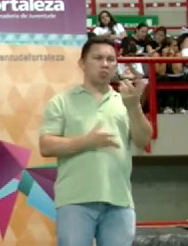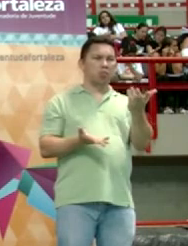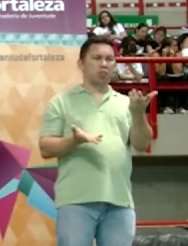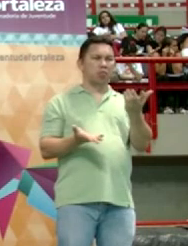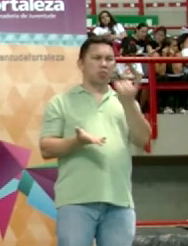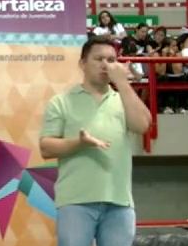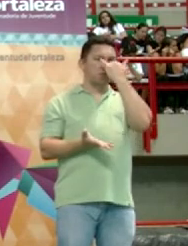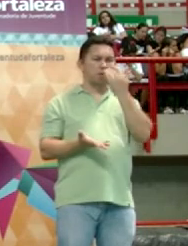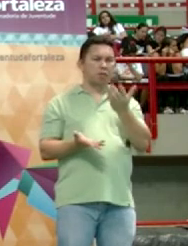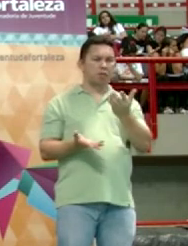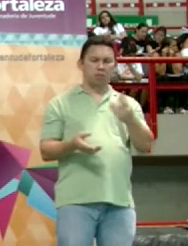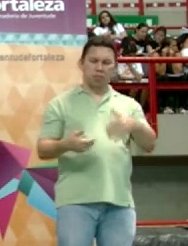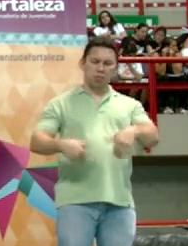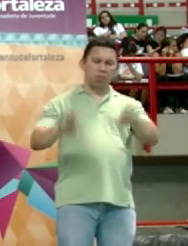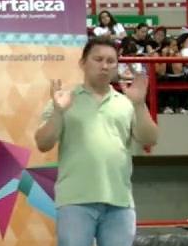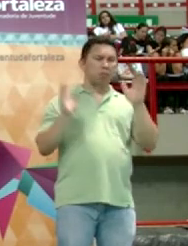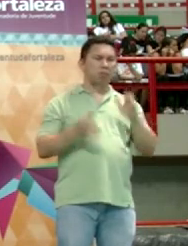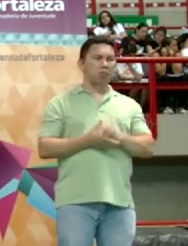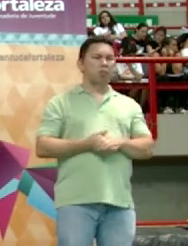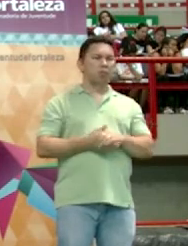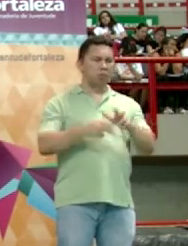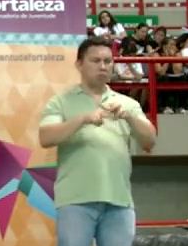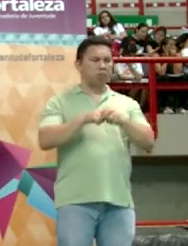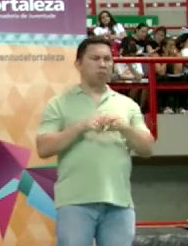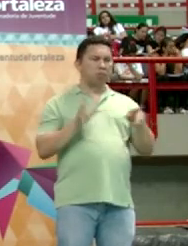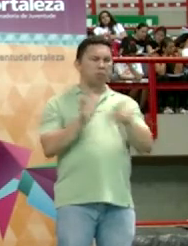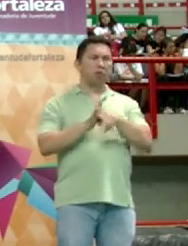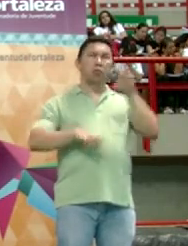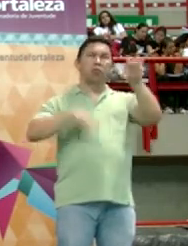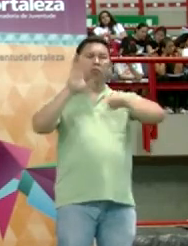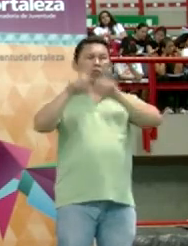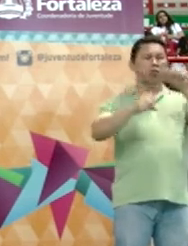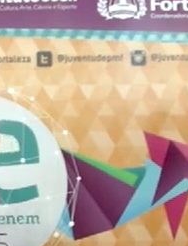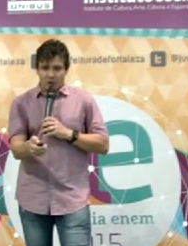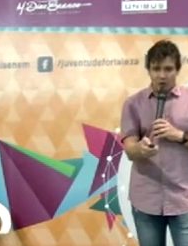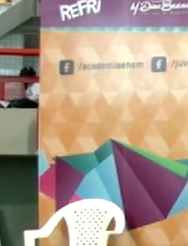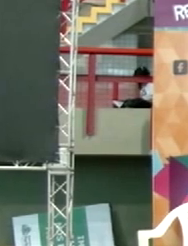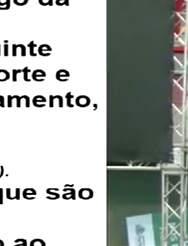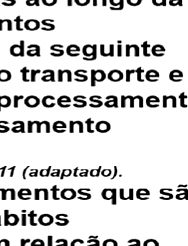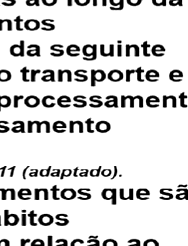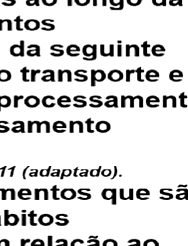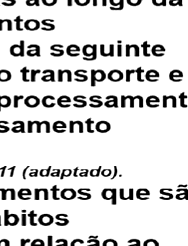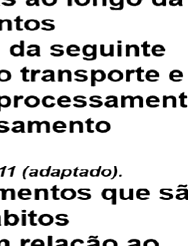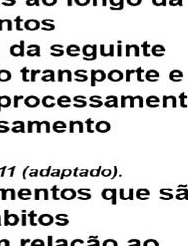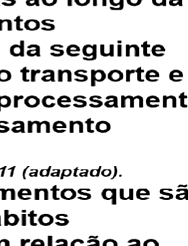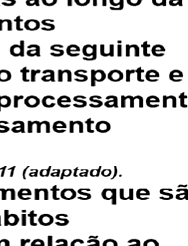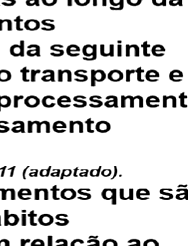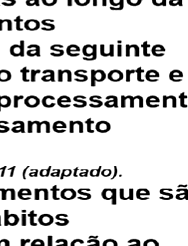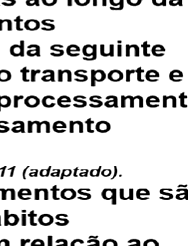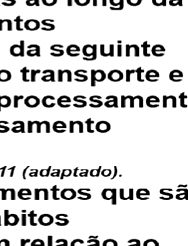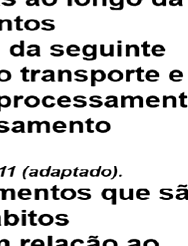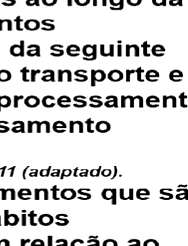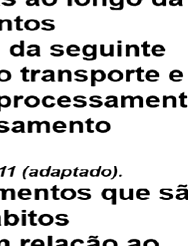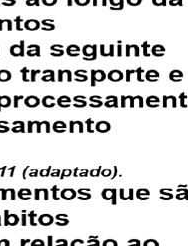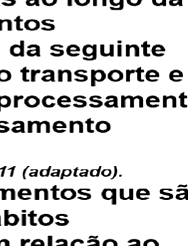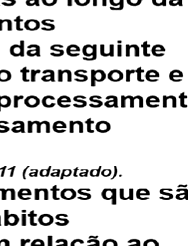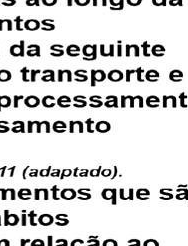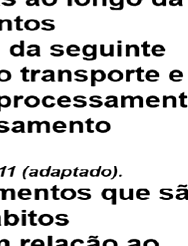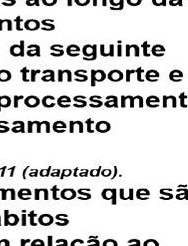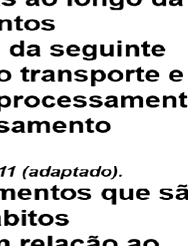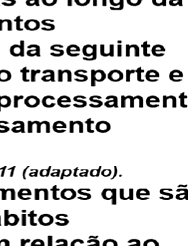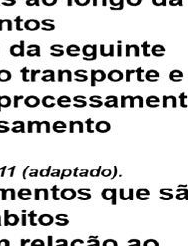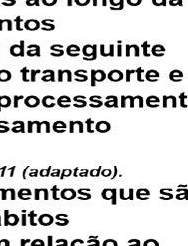ele ia gastar. Aí estraga. Então tem muito estrago na própria colheita, né? Depois, 8 toneladas no transporte